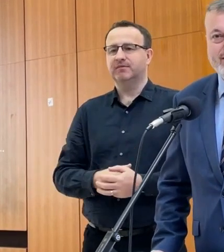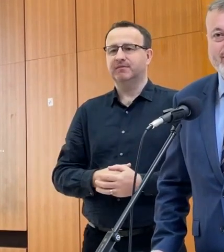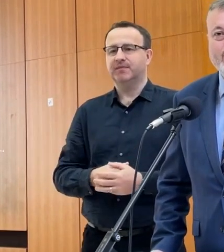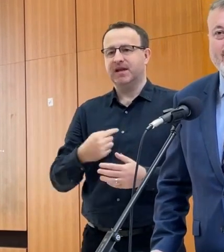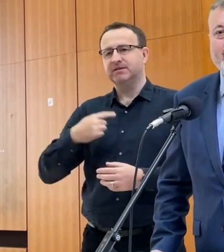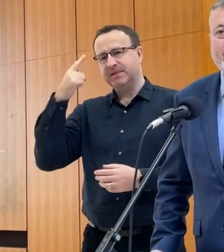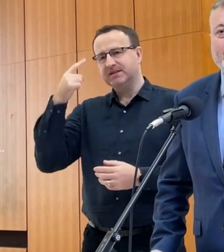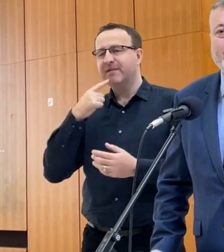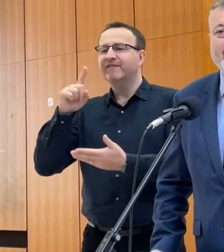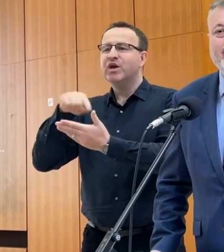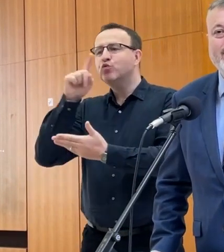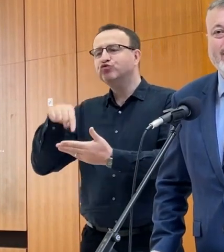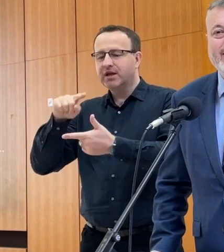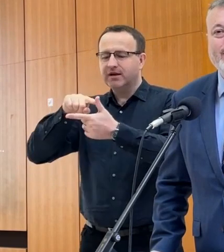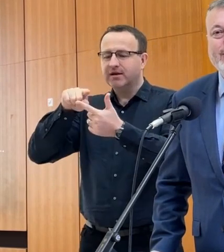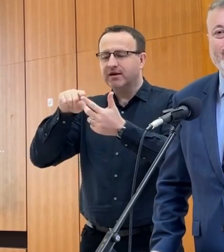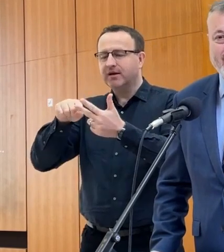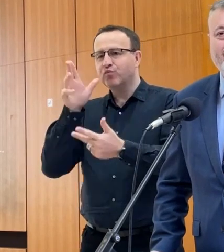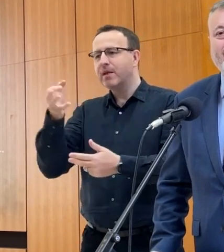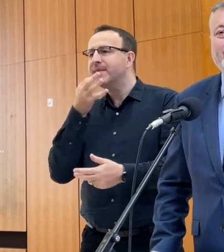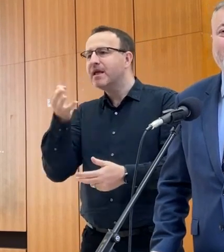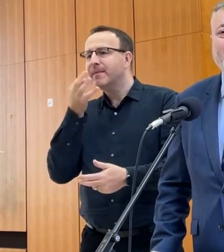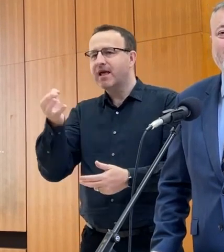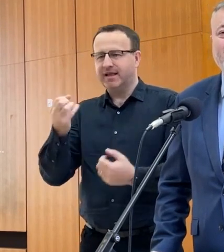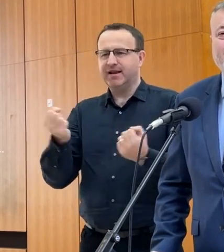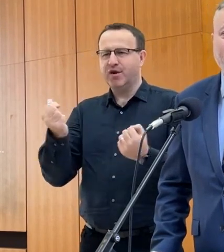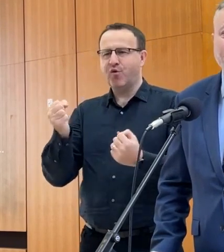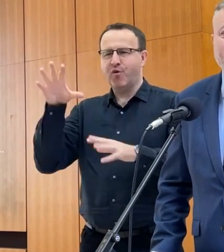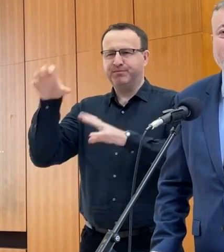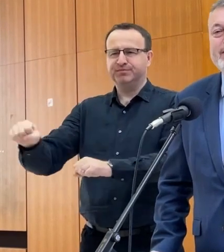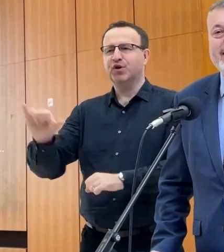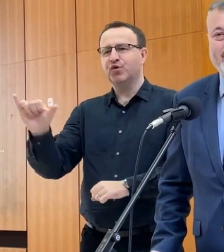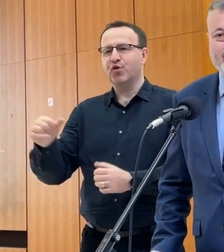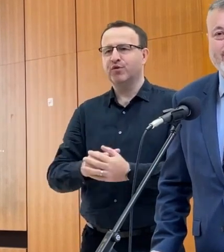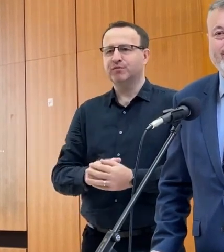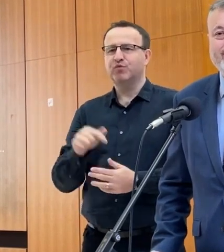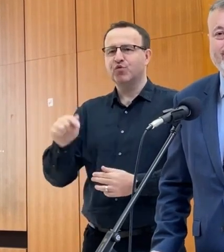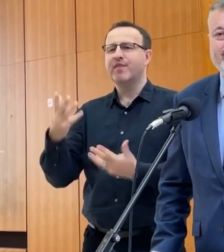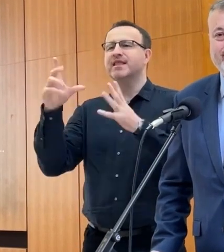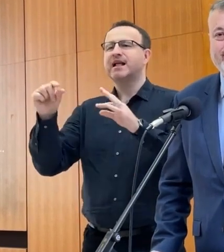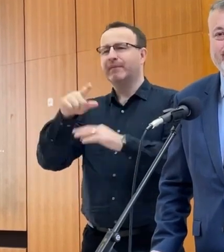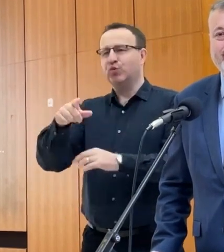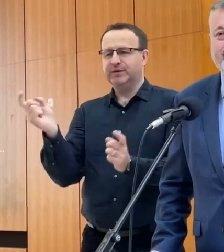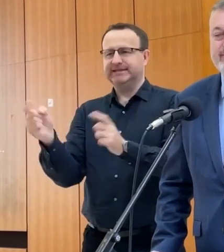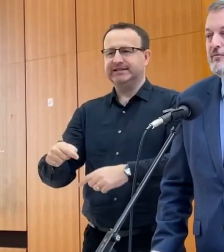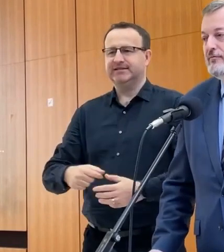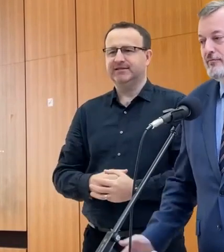Myslím si, že vylúčovacou metodou, keď sa budete pýtať kolegov, tak na to rýchlo prídete, odhadujem tak do 10 minút.